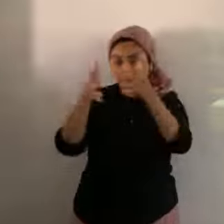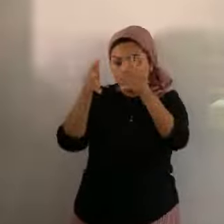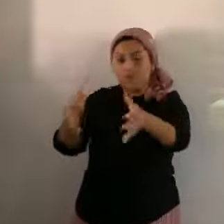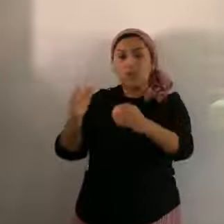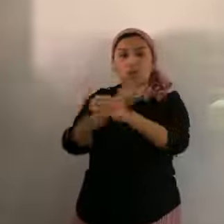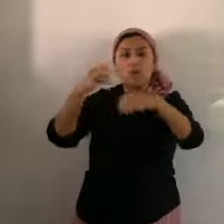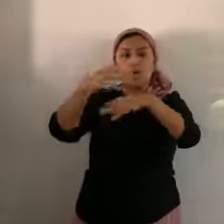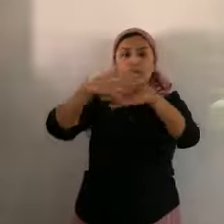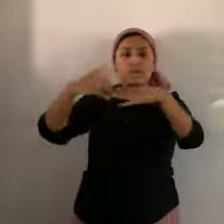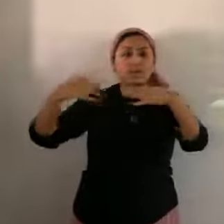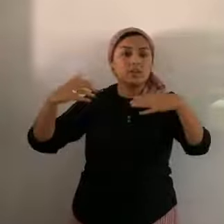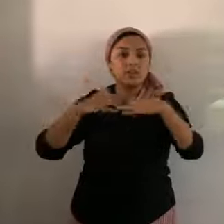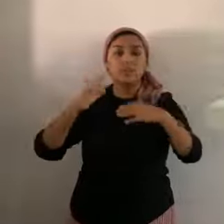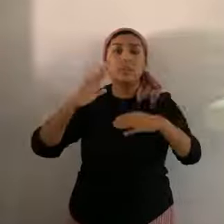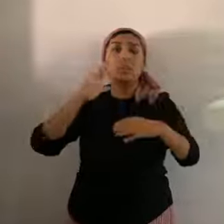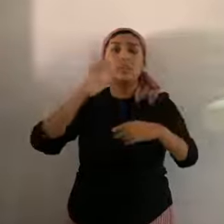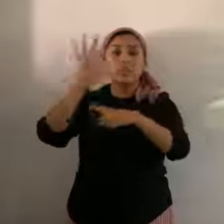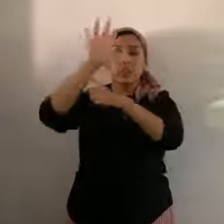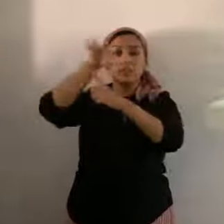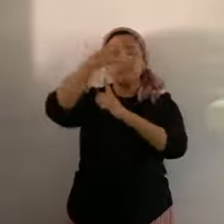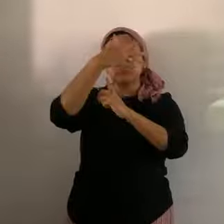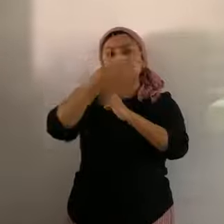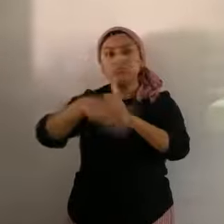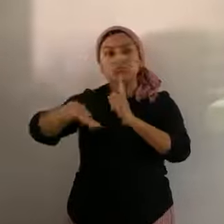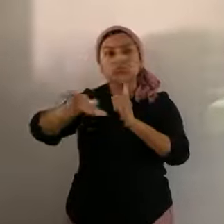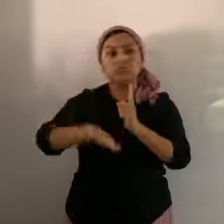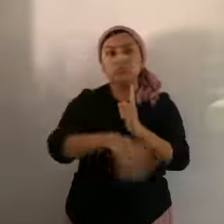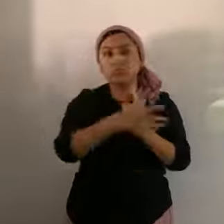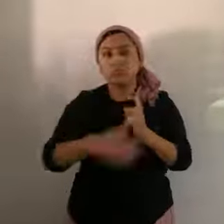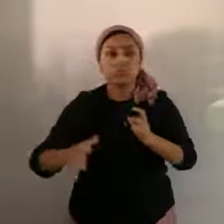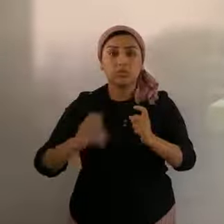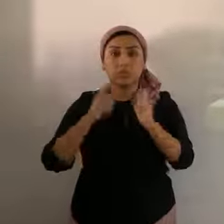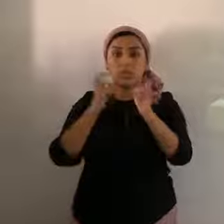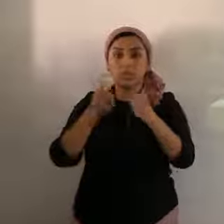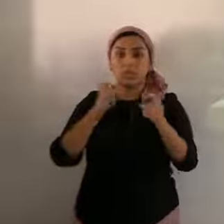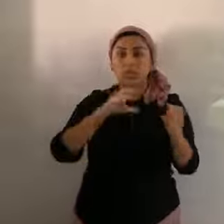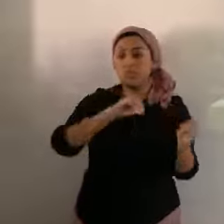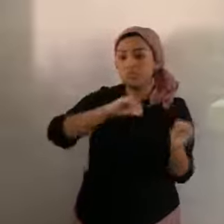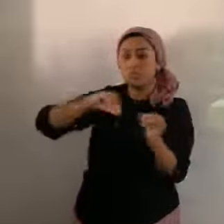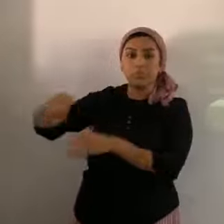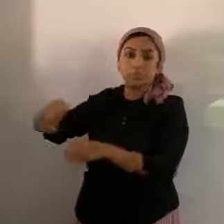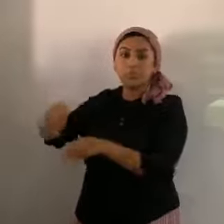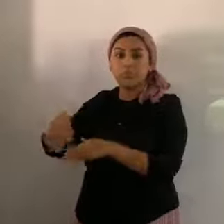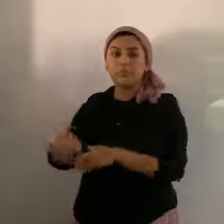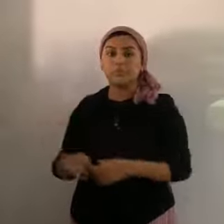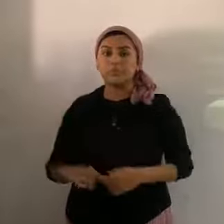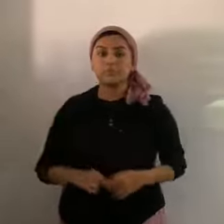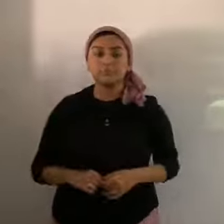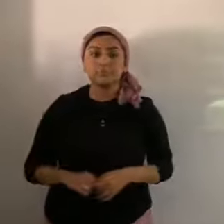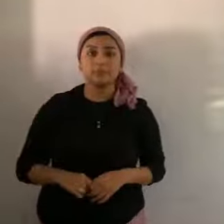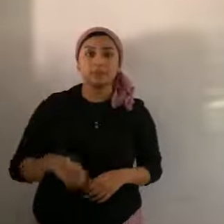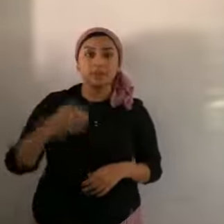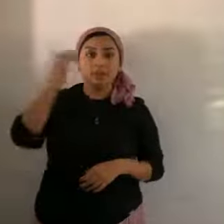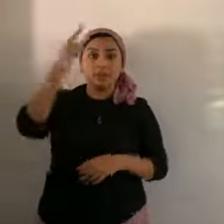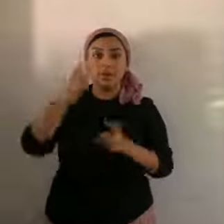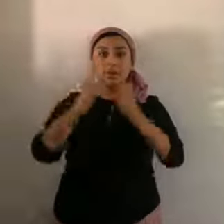ni higos en la higuera, y se caerá la hoja, y lo que les es dado pasará de ellos. Te ha dado la